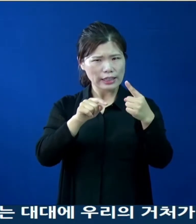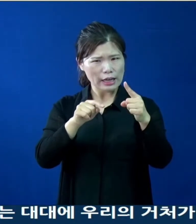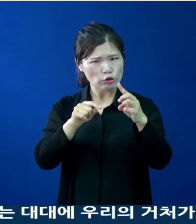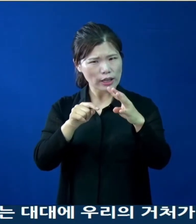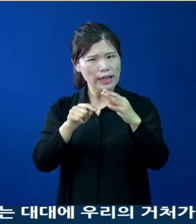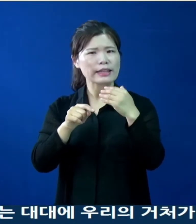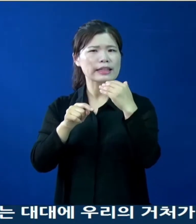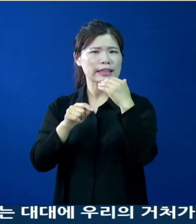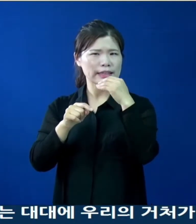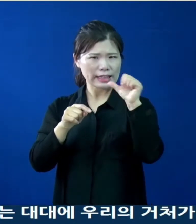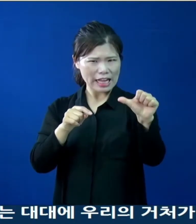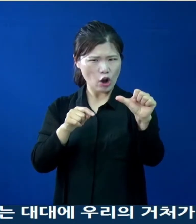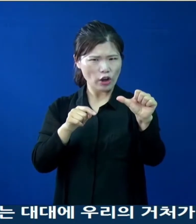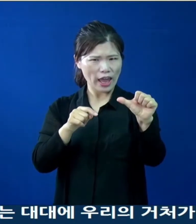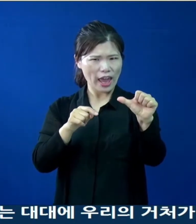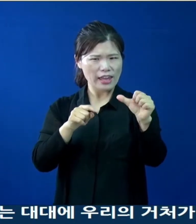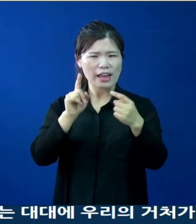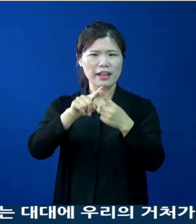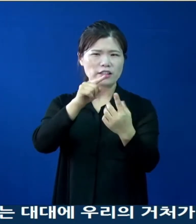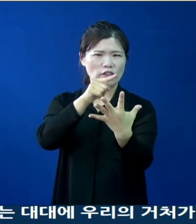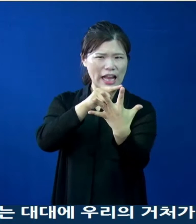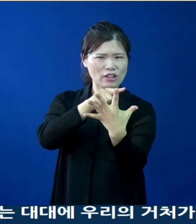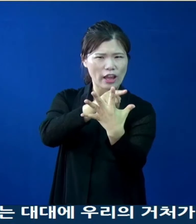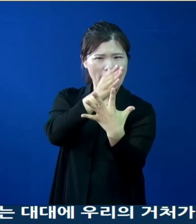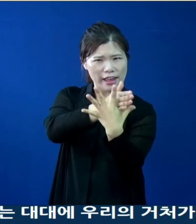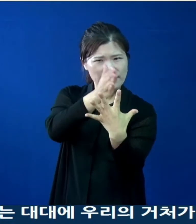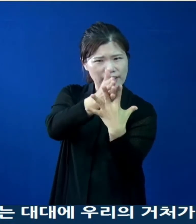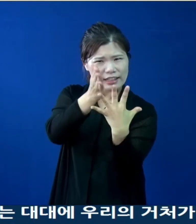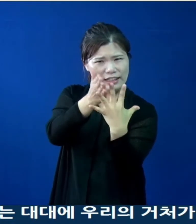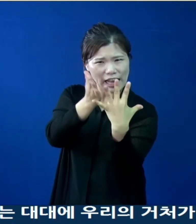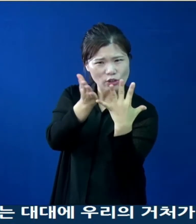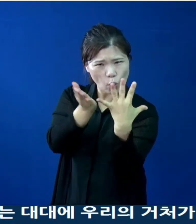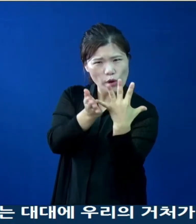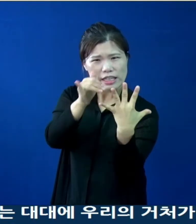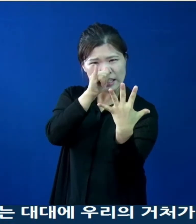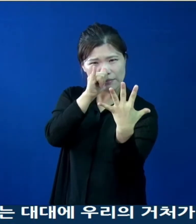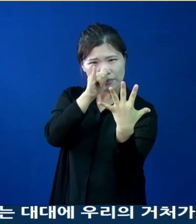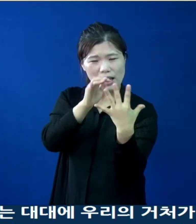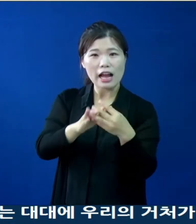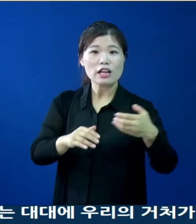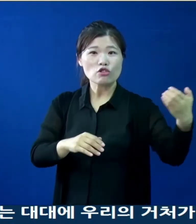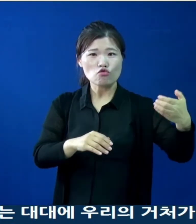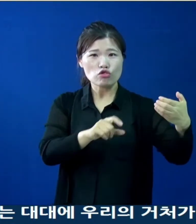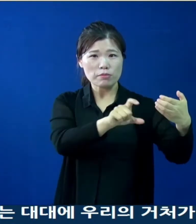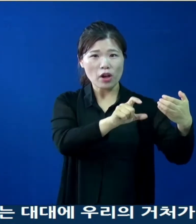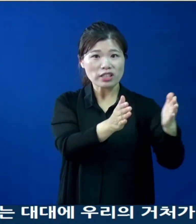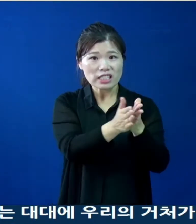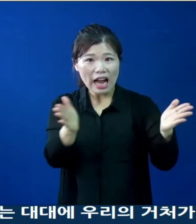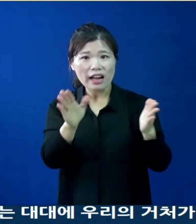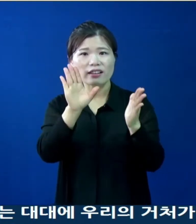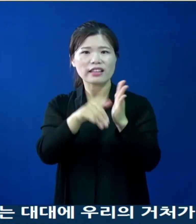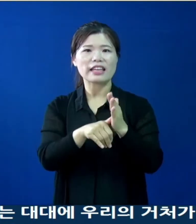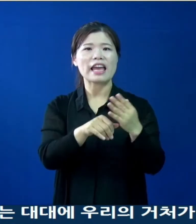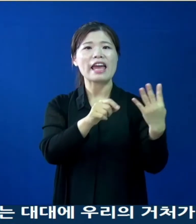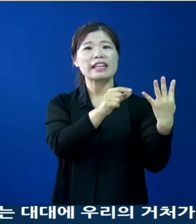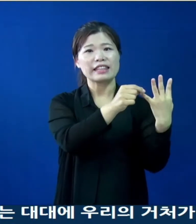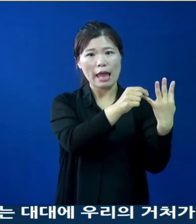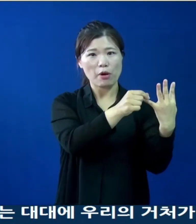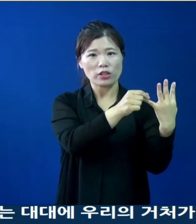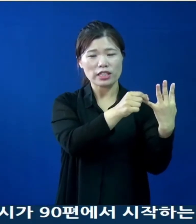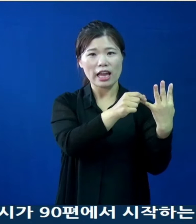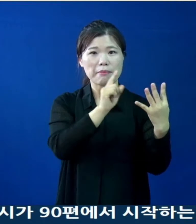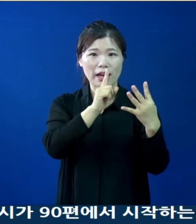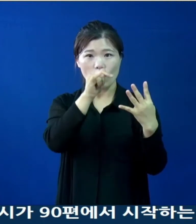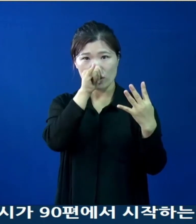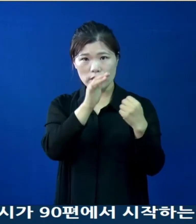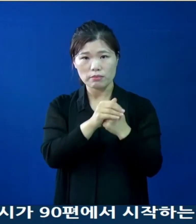90편 시작 부분을 보면 여러분 성경에 제4권 이렇게 되어 있고요. 누가 지었냐면 하나님의 사람 모세의 기도다. 이